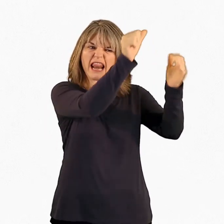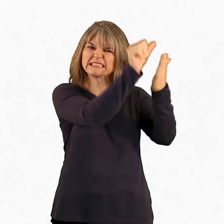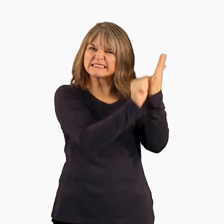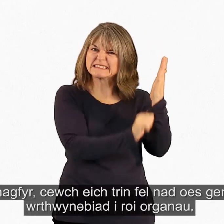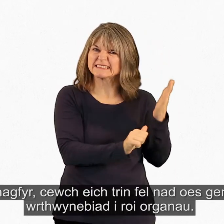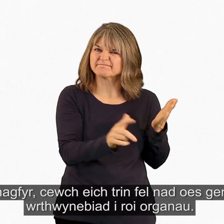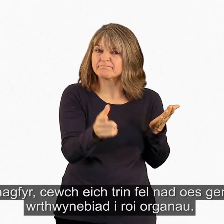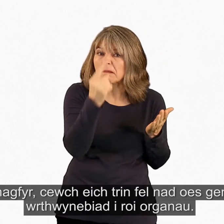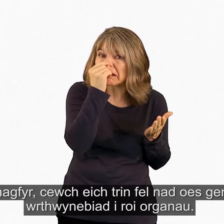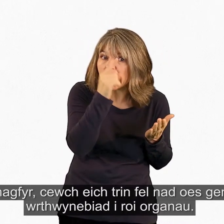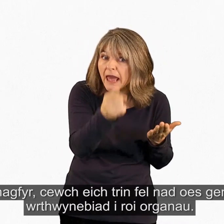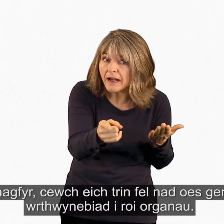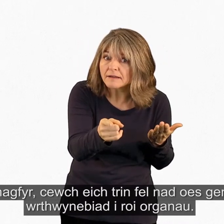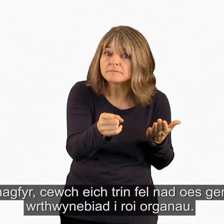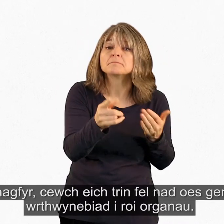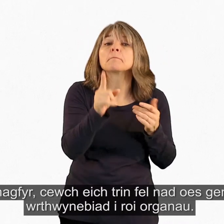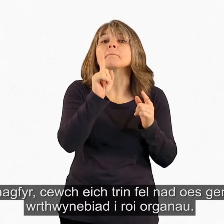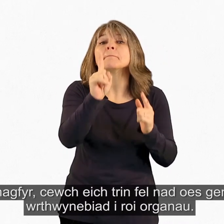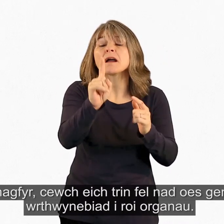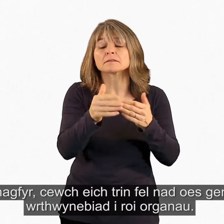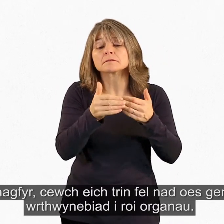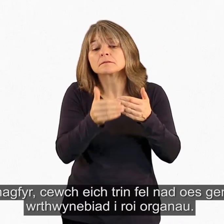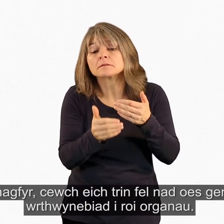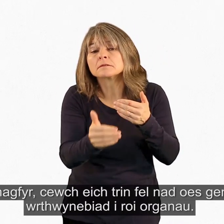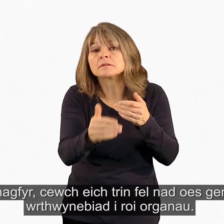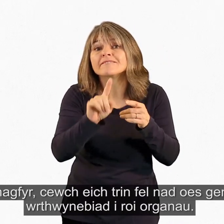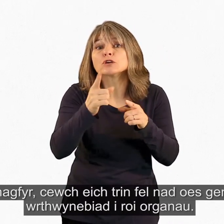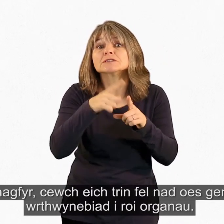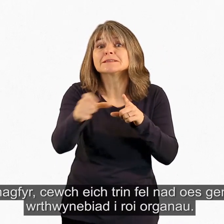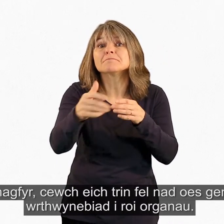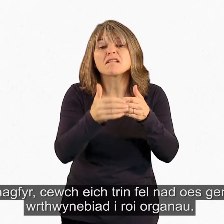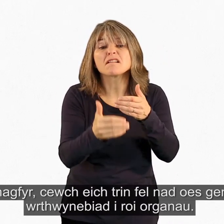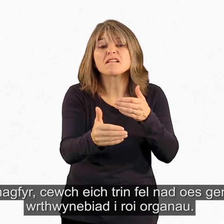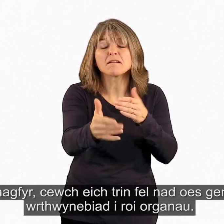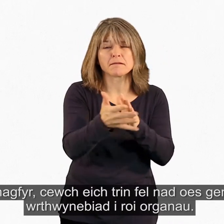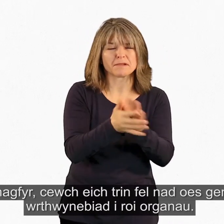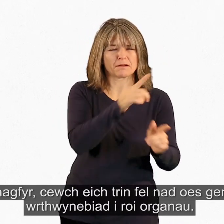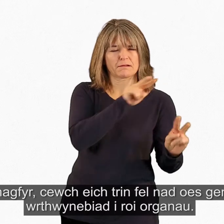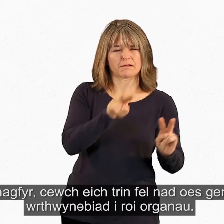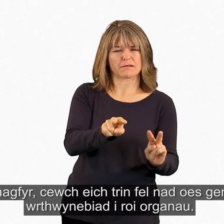O'r cyntaf o rhagfyr, cewch eich trin fel nad oes gennych wrth wynebiad i rhoi organau